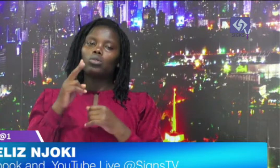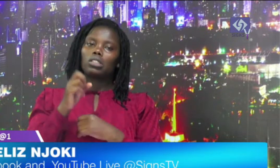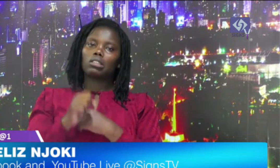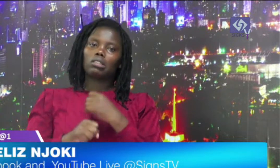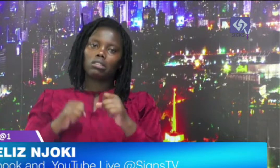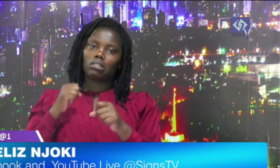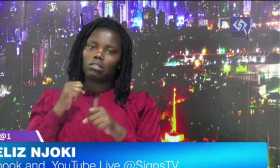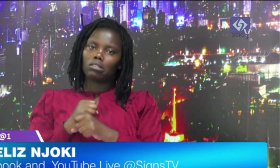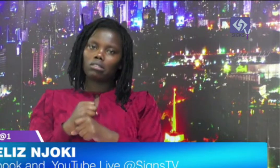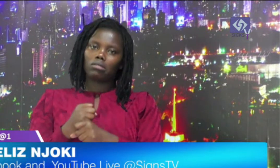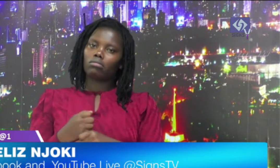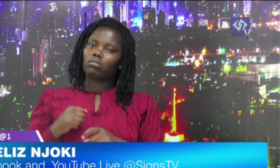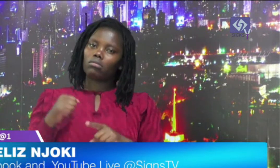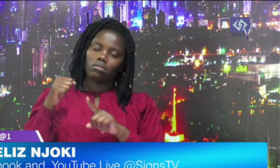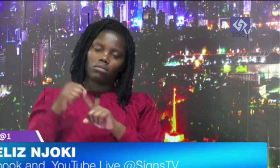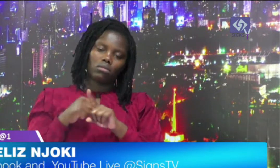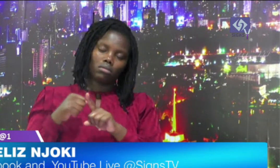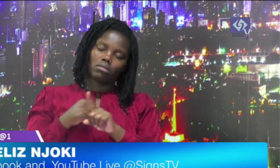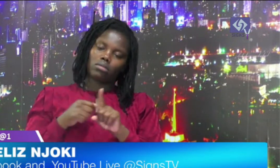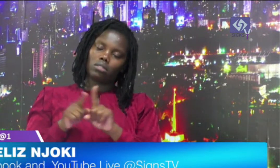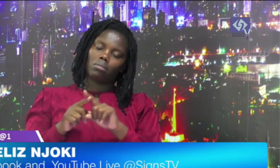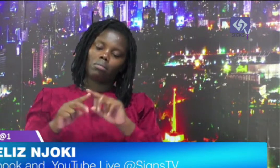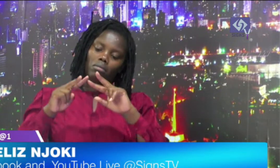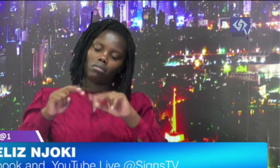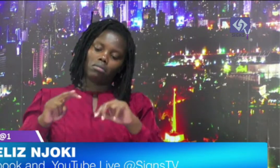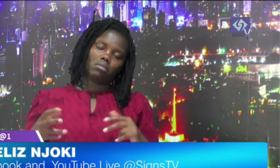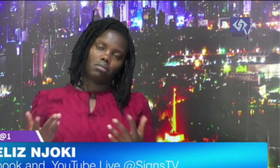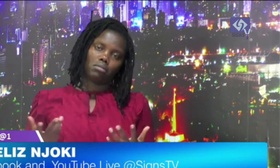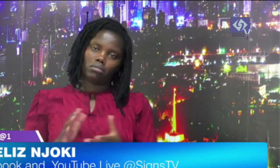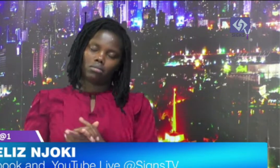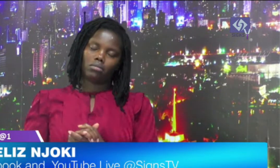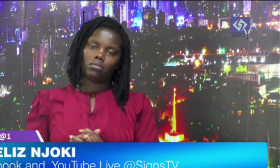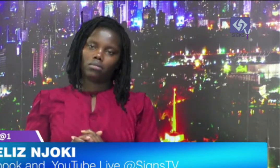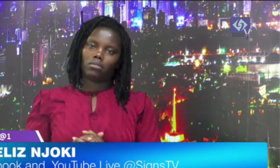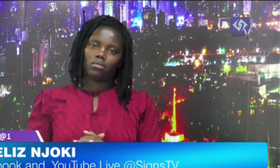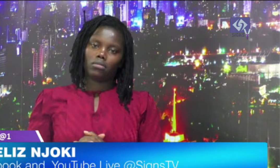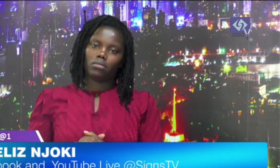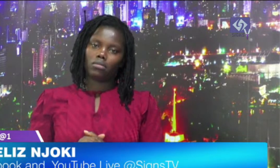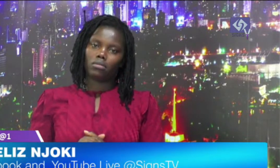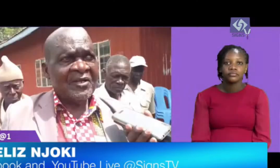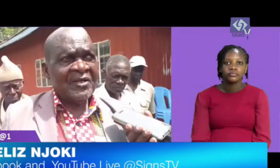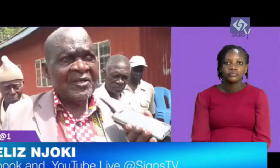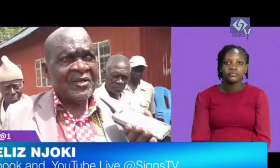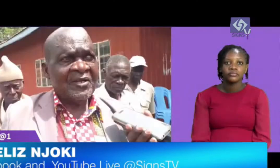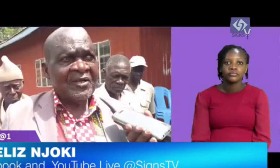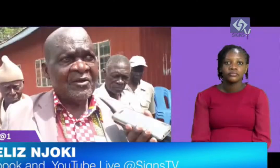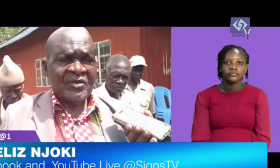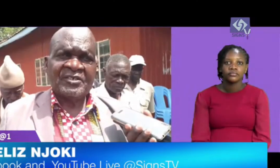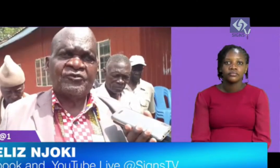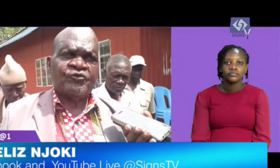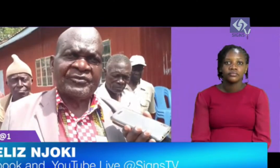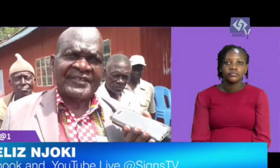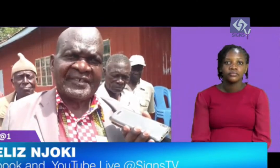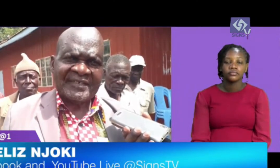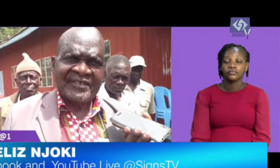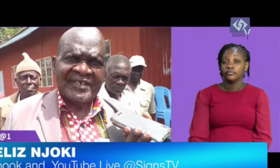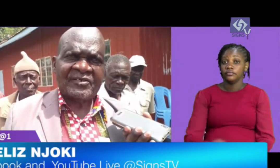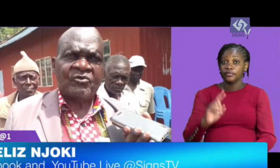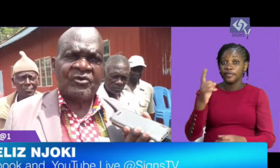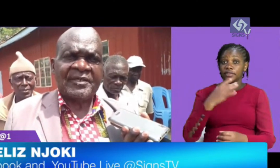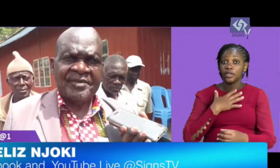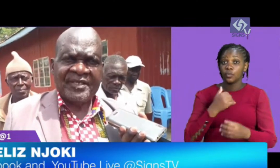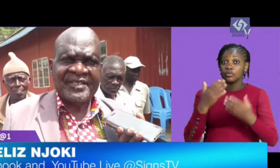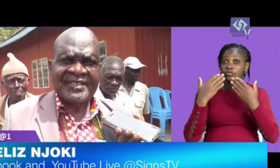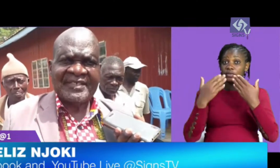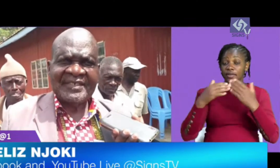intense lobbying and research. Kwanza nishukuru